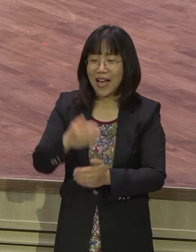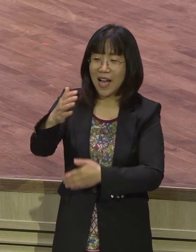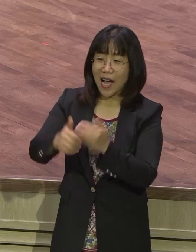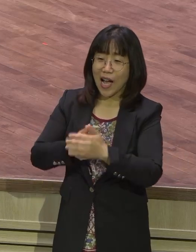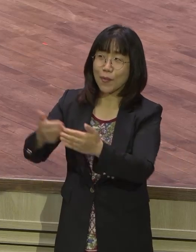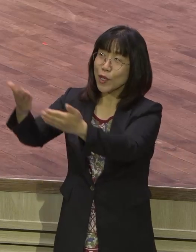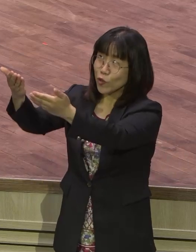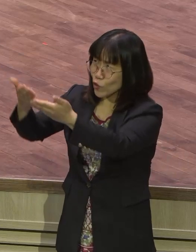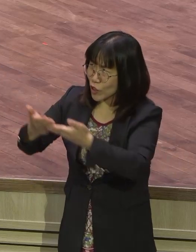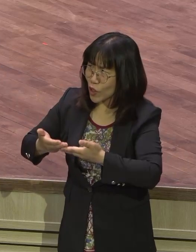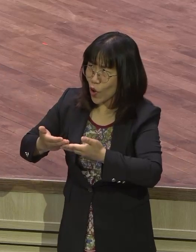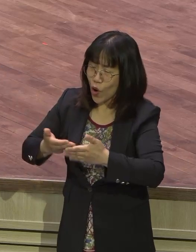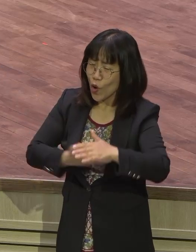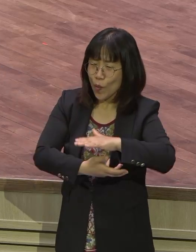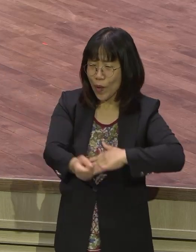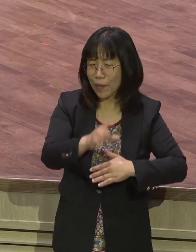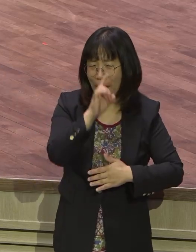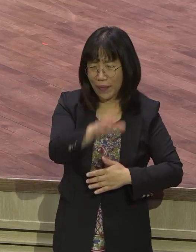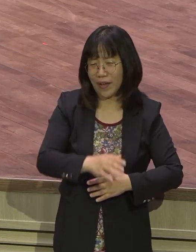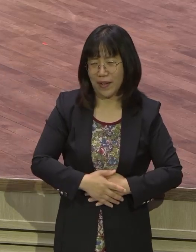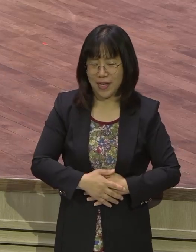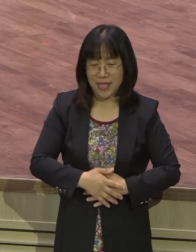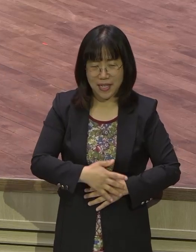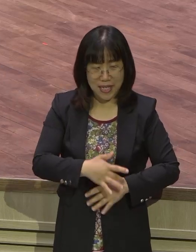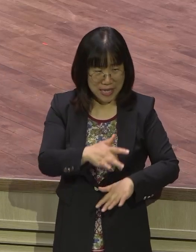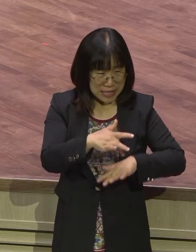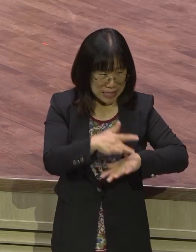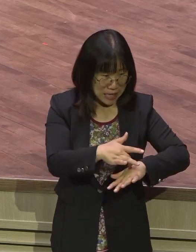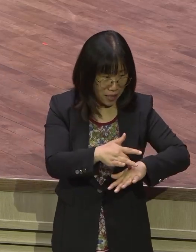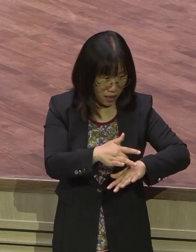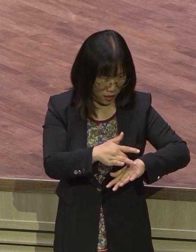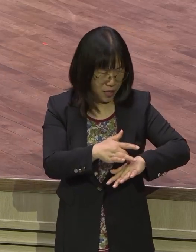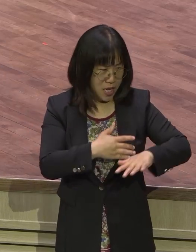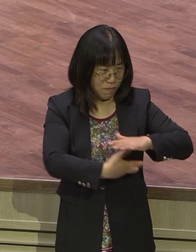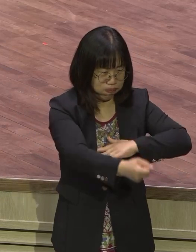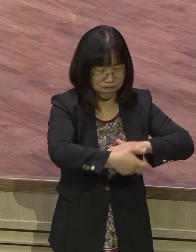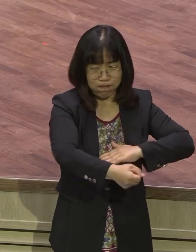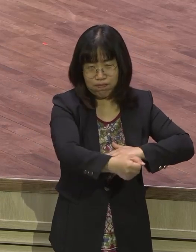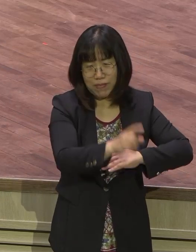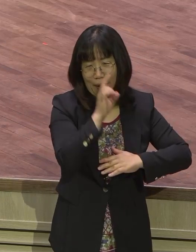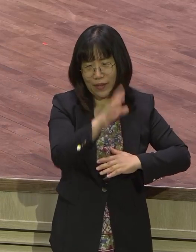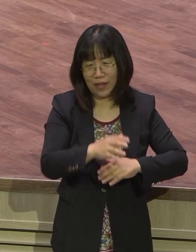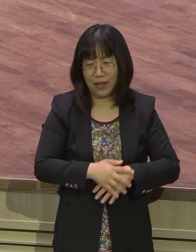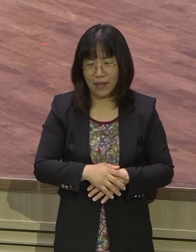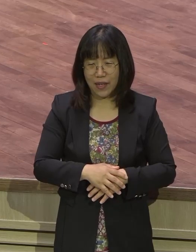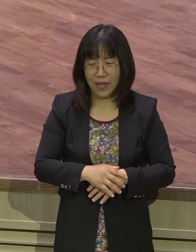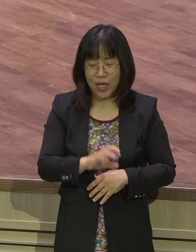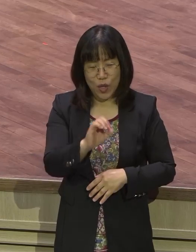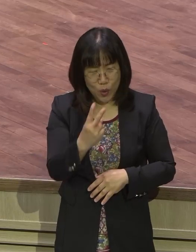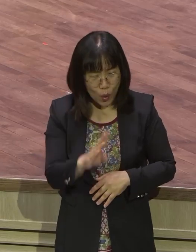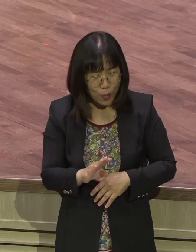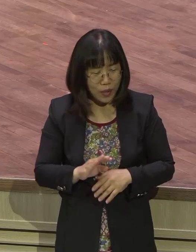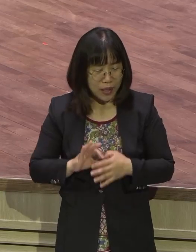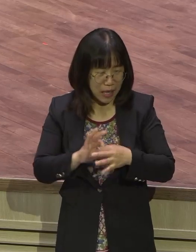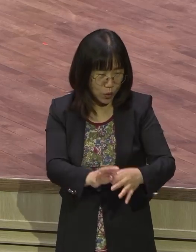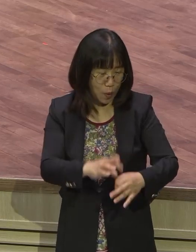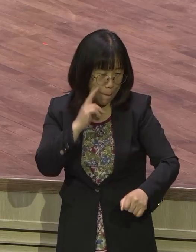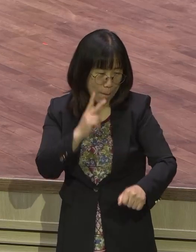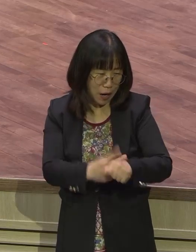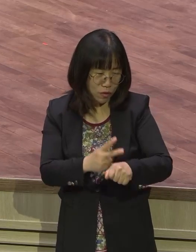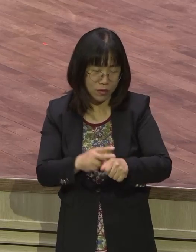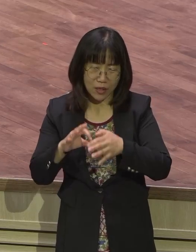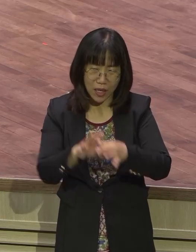뺏을 이유가 없죠 뺏길 이유가 없어요 사단 속임에 속음 안 돼 사단은 계속 공격해요 여배도 공격했고 바울에도 공격했고 지금도